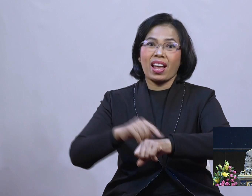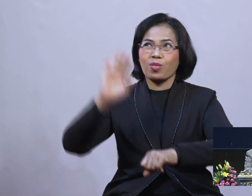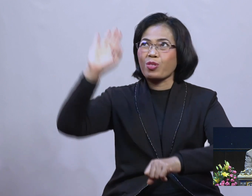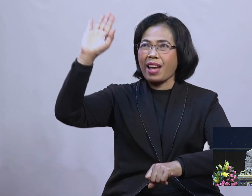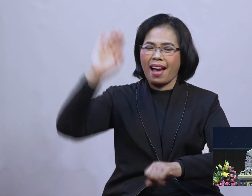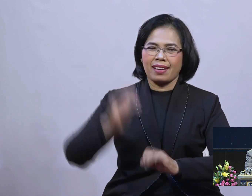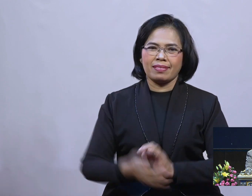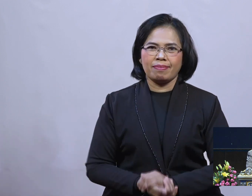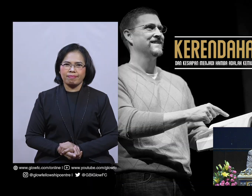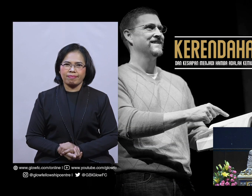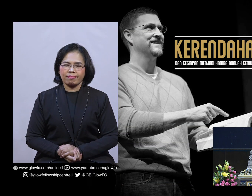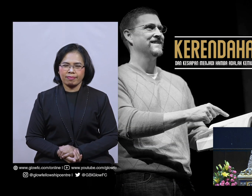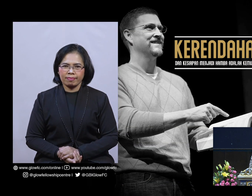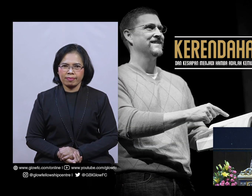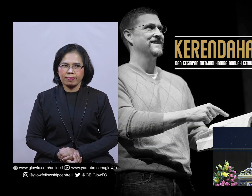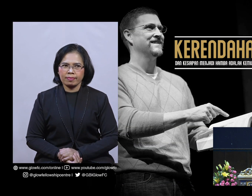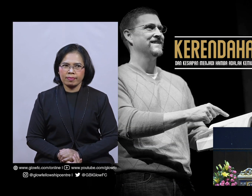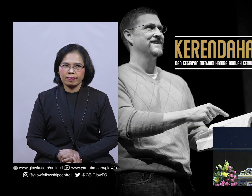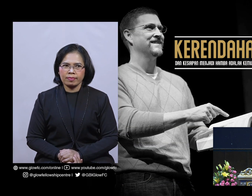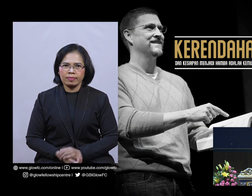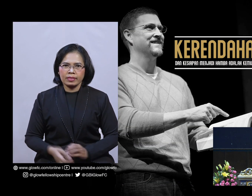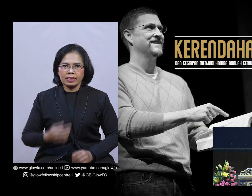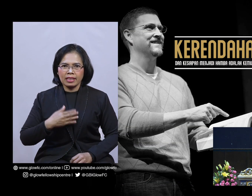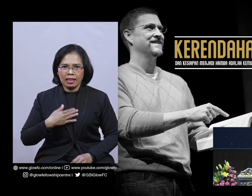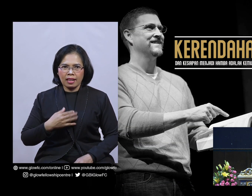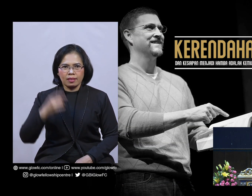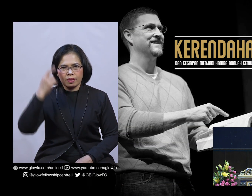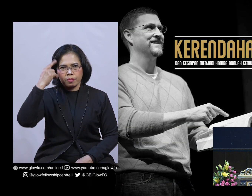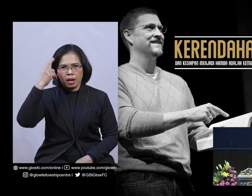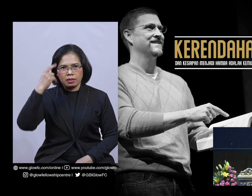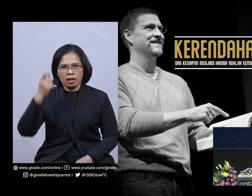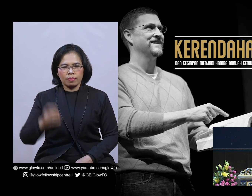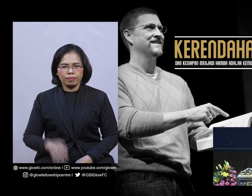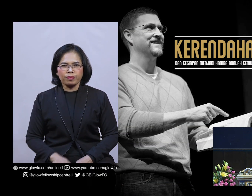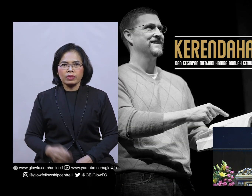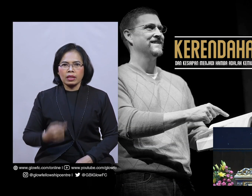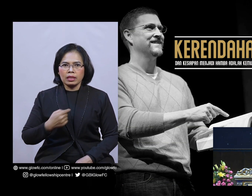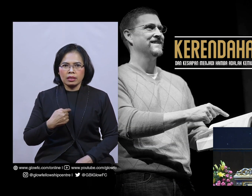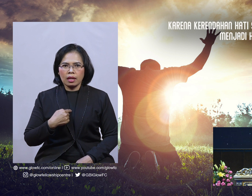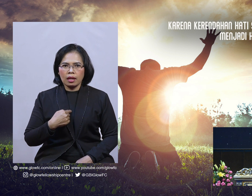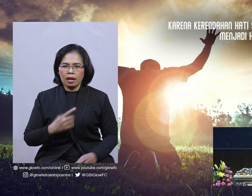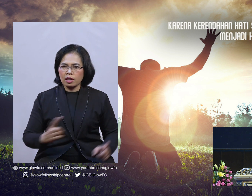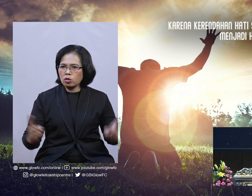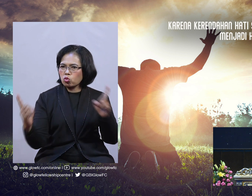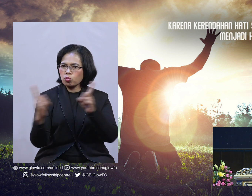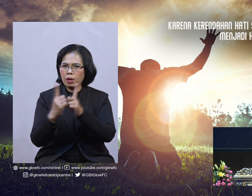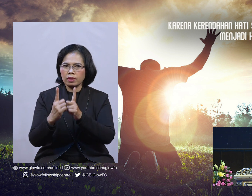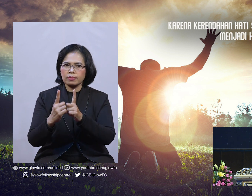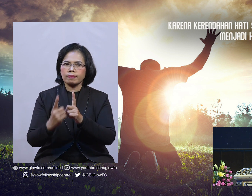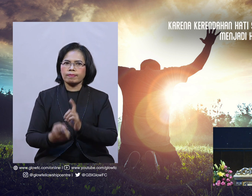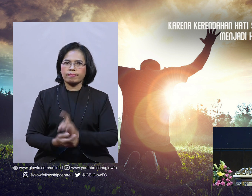nah saya coba pelajari saya Hai hello sejumput Click